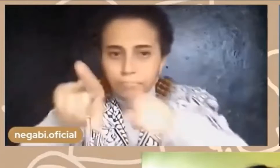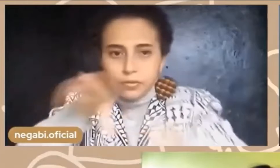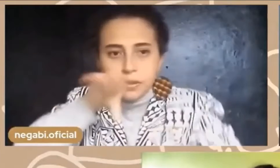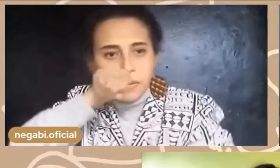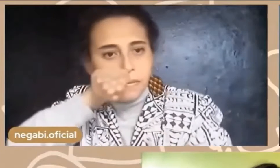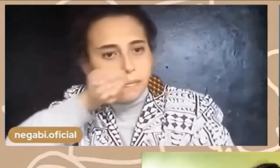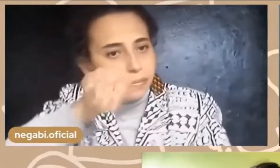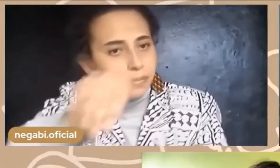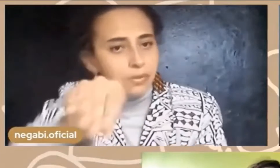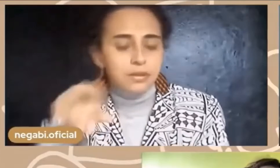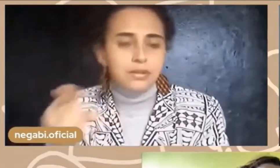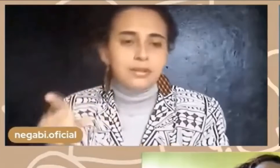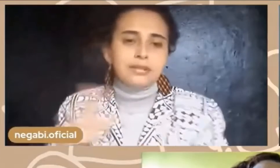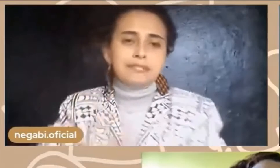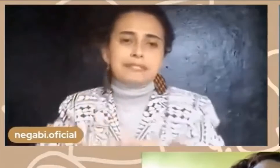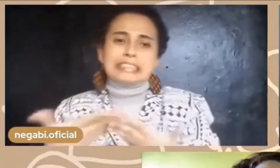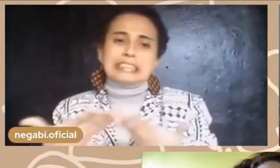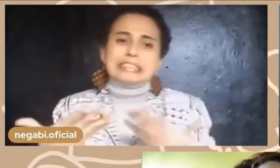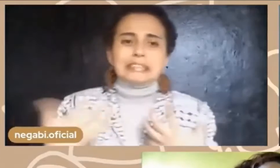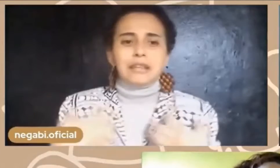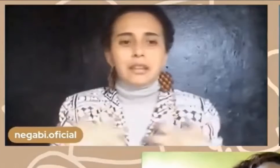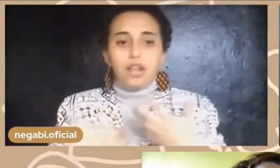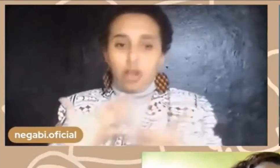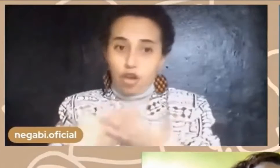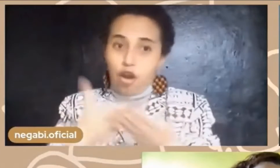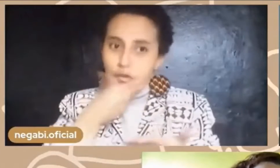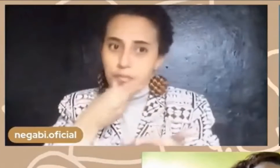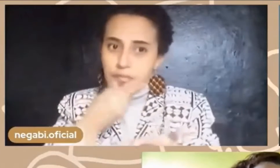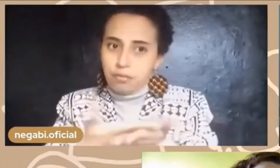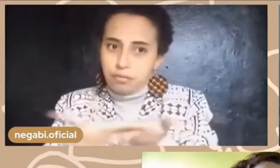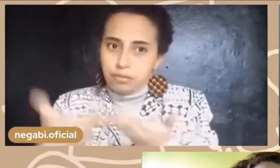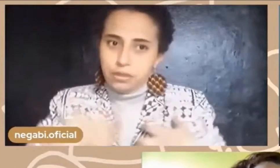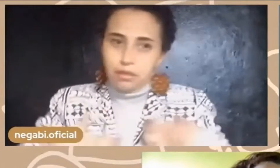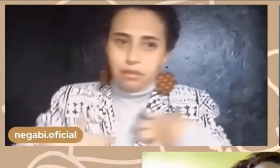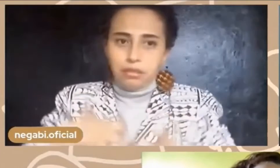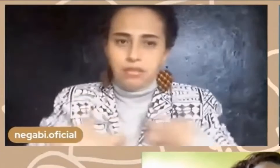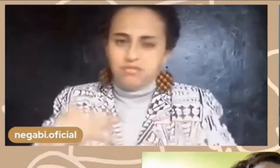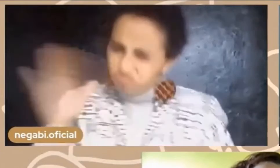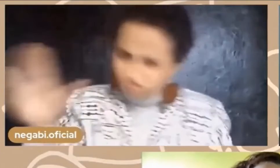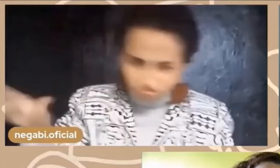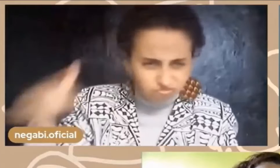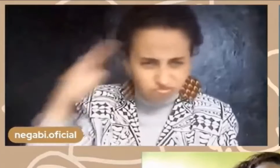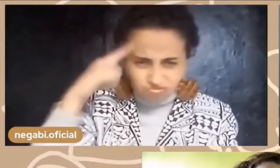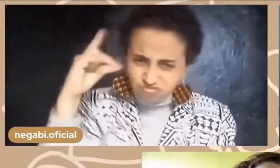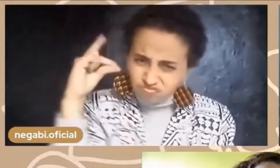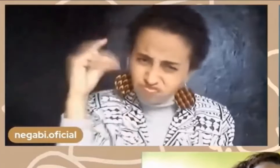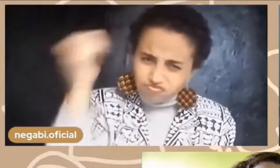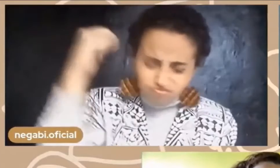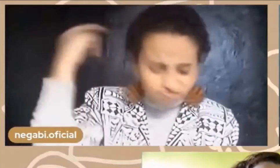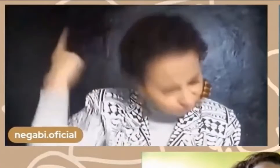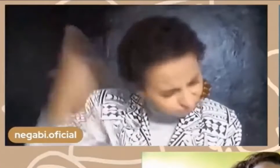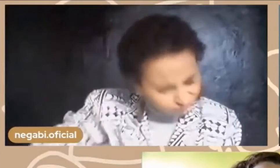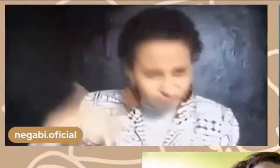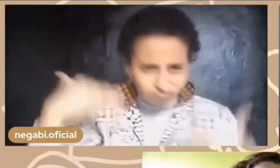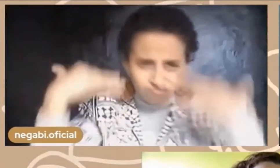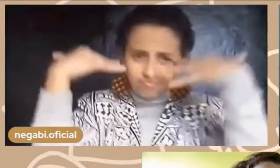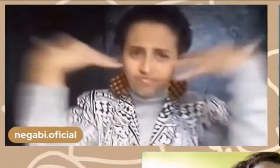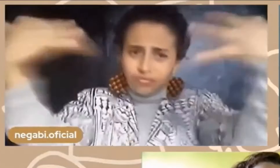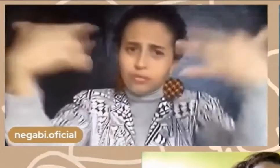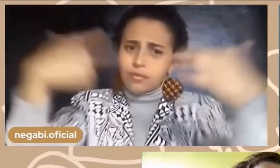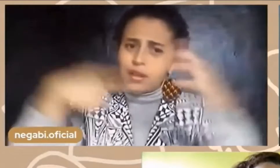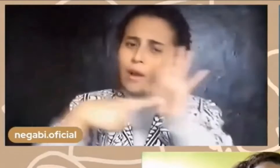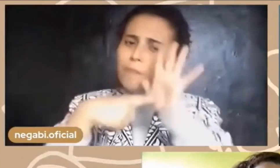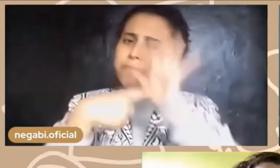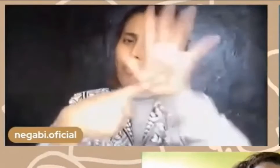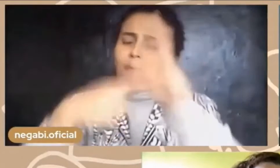ter esses movimentos de fazer em língua de sinais, de me colocar e o intérprete está junto comigo, fazendo a minha voz. O intérprete homem também estava